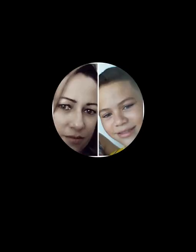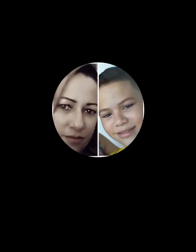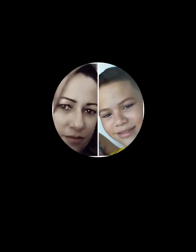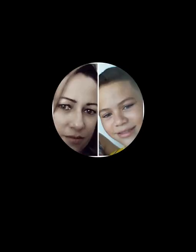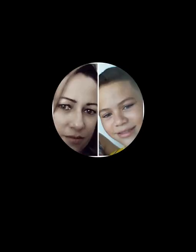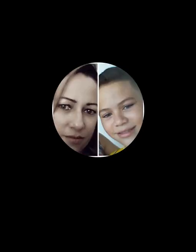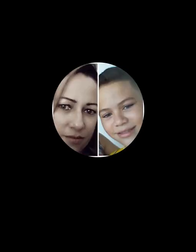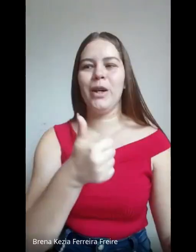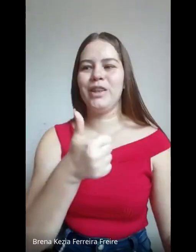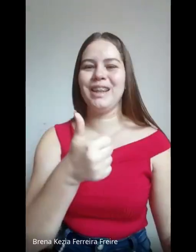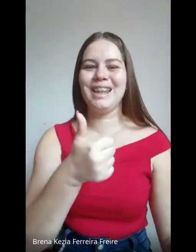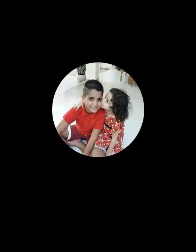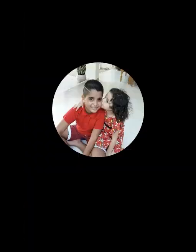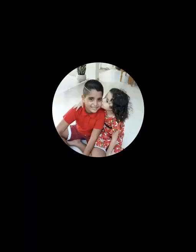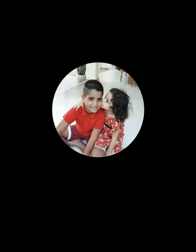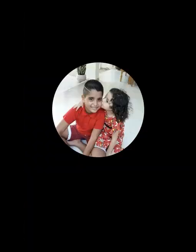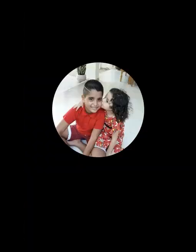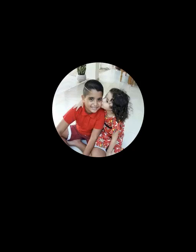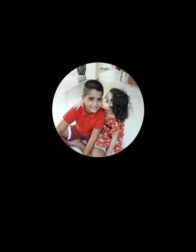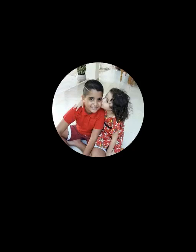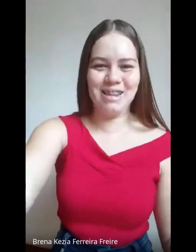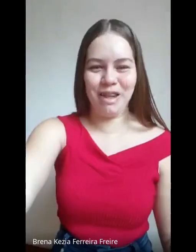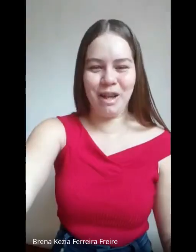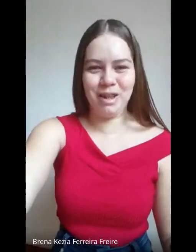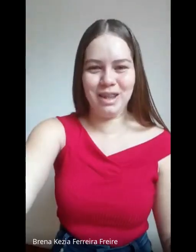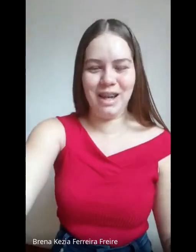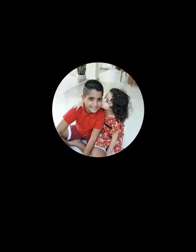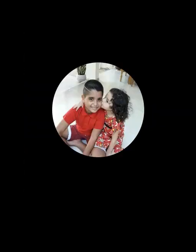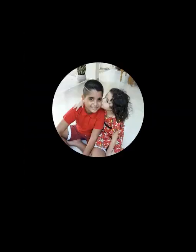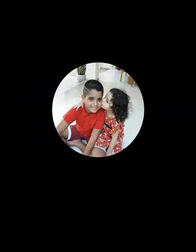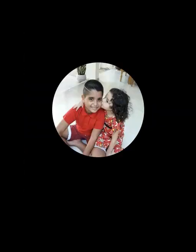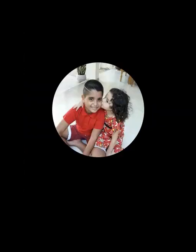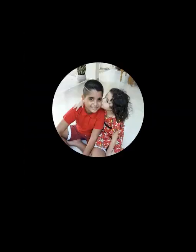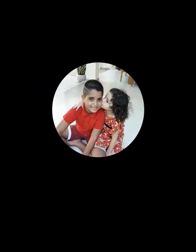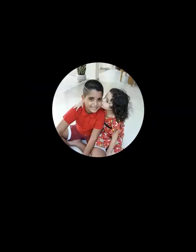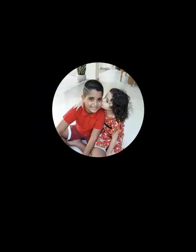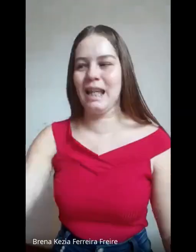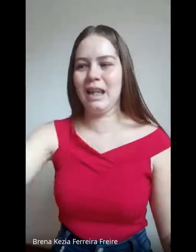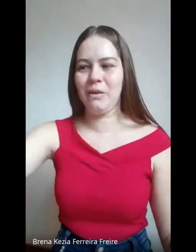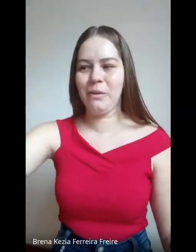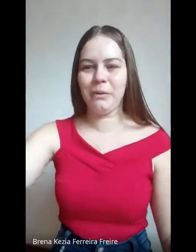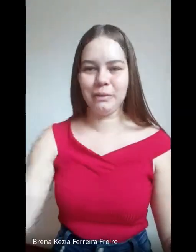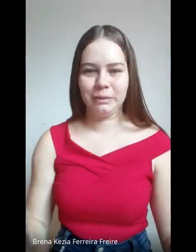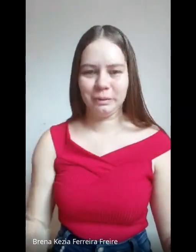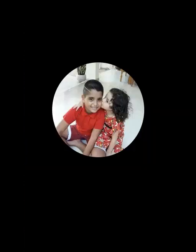meu? Pode, gente. Diga no chat, senão vocês vão ficar pedindo a aula toda, mas podem sim. Kaique?